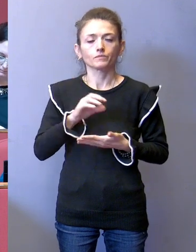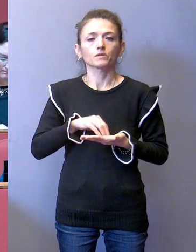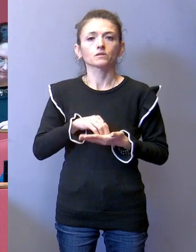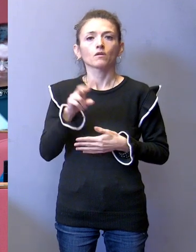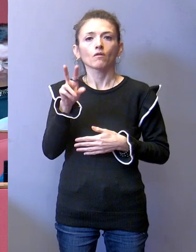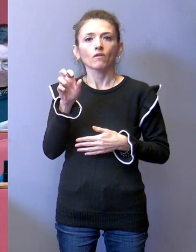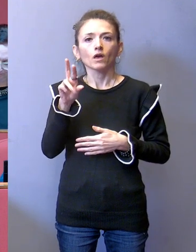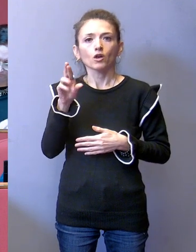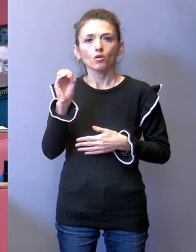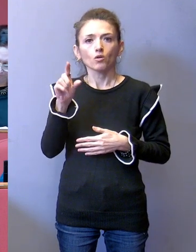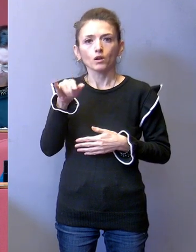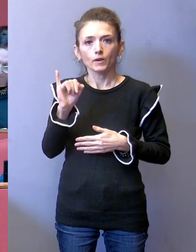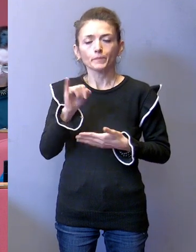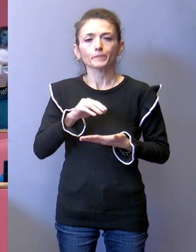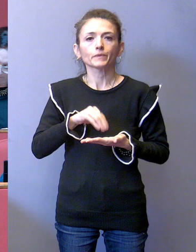peroli